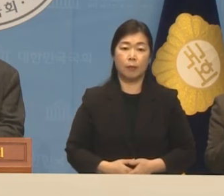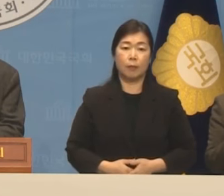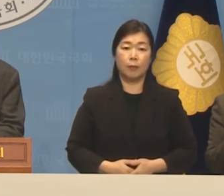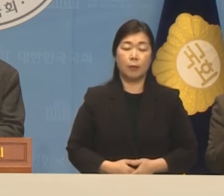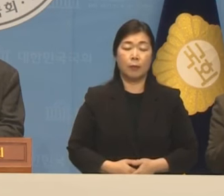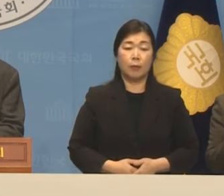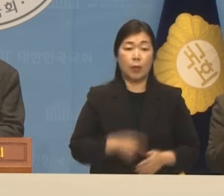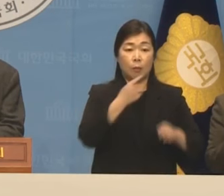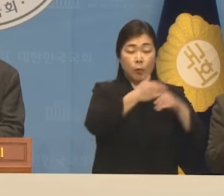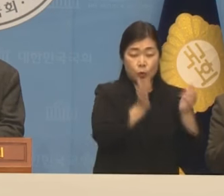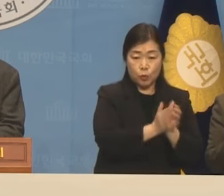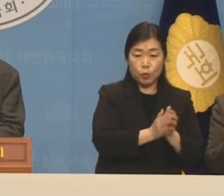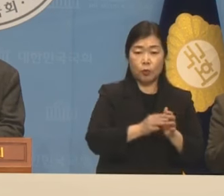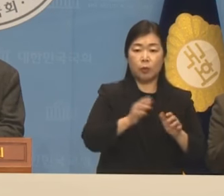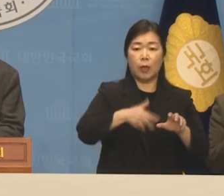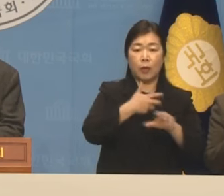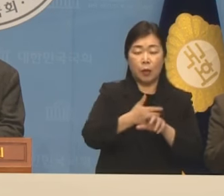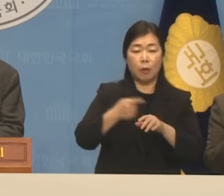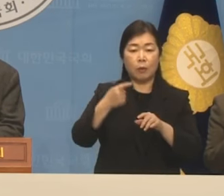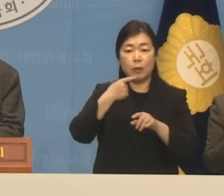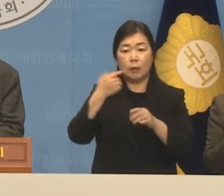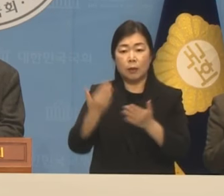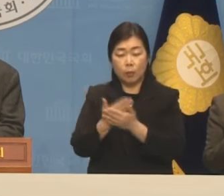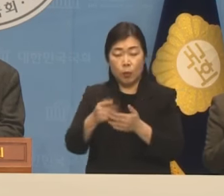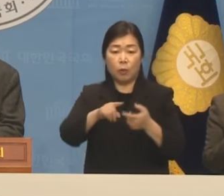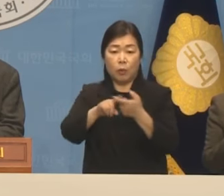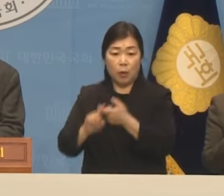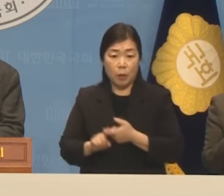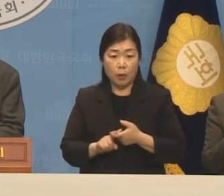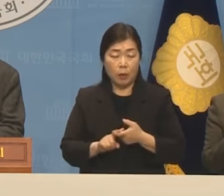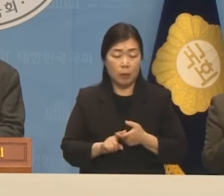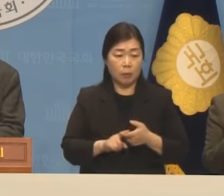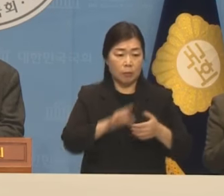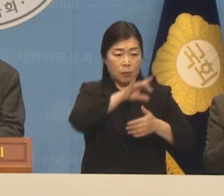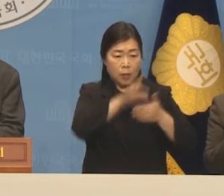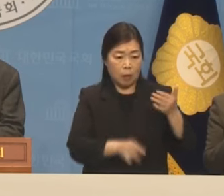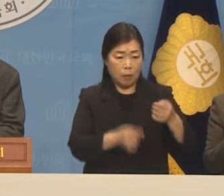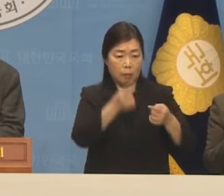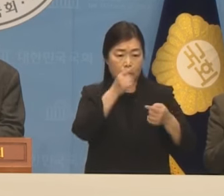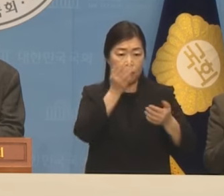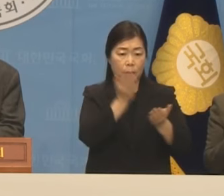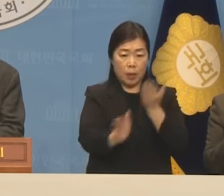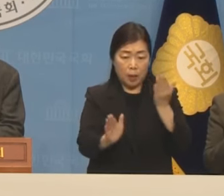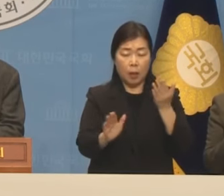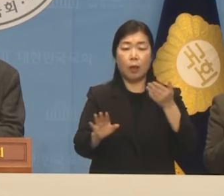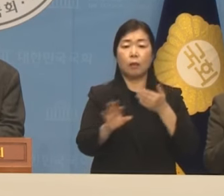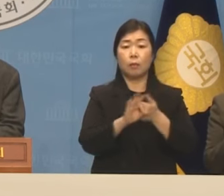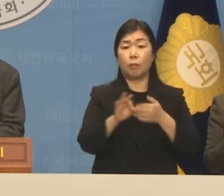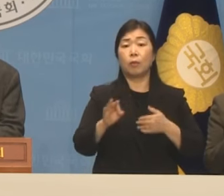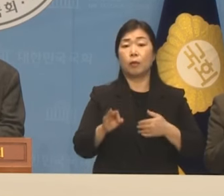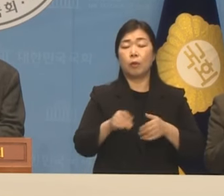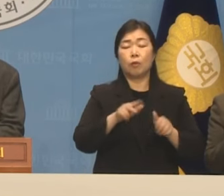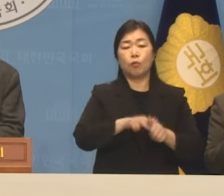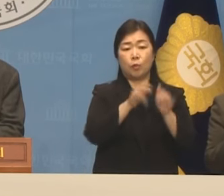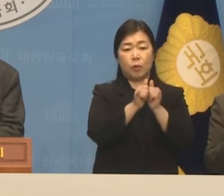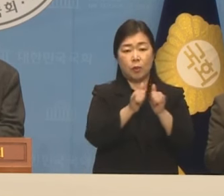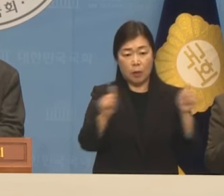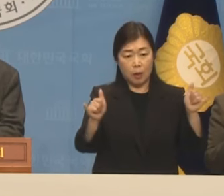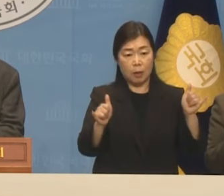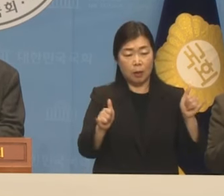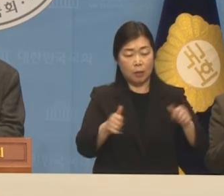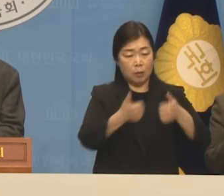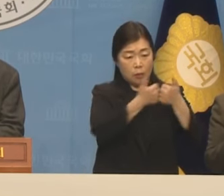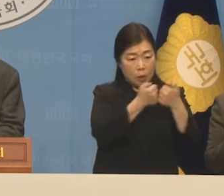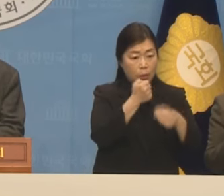민주개혁진보연합의 비례후보 적격 심사 기준에 저촉될 경우 민주개혁진보연합은 후보 심사위와